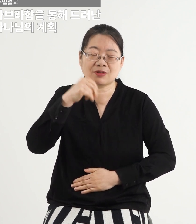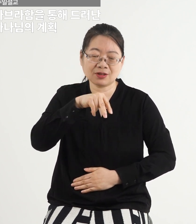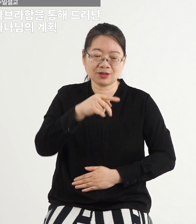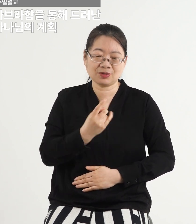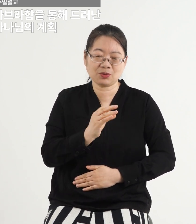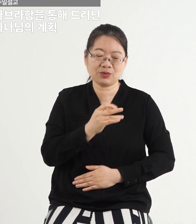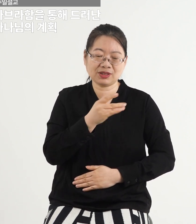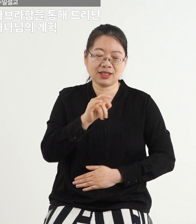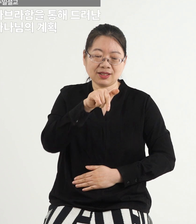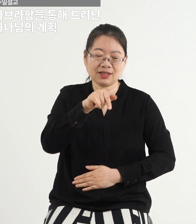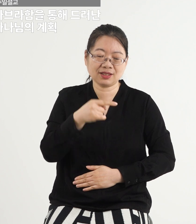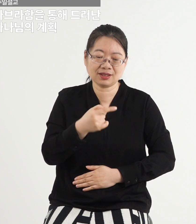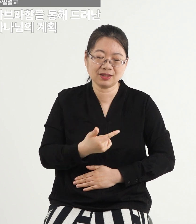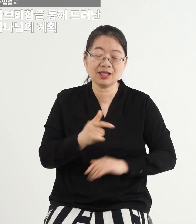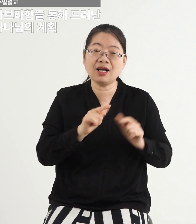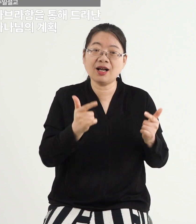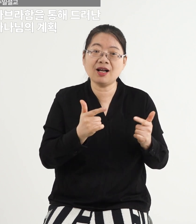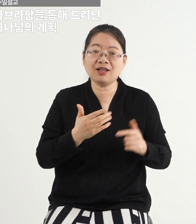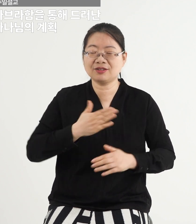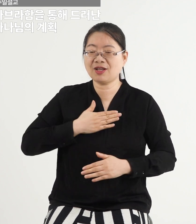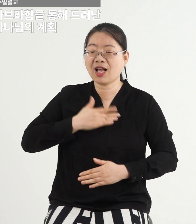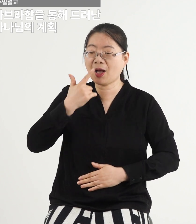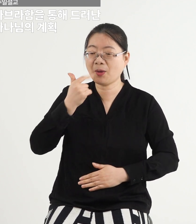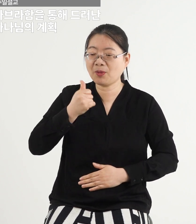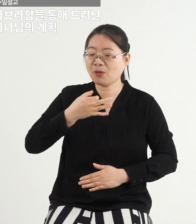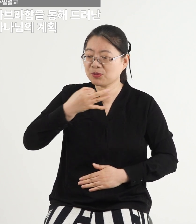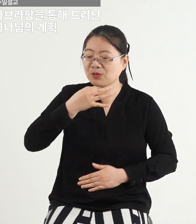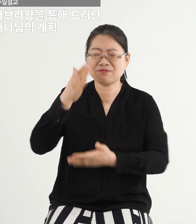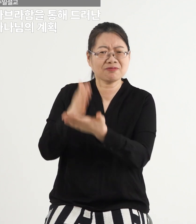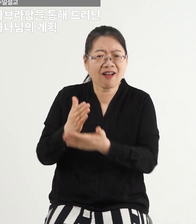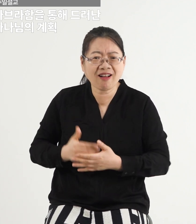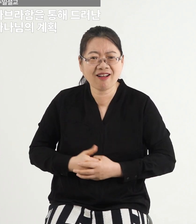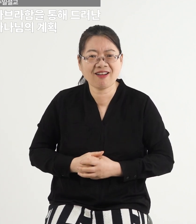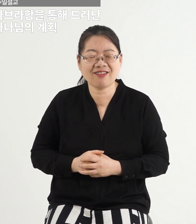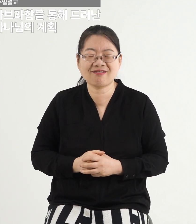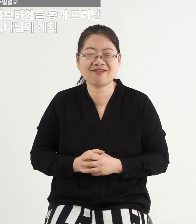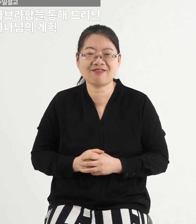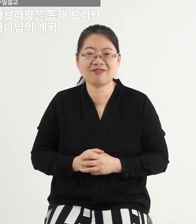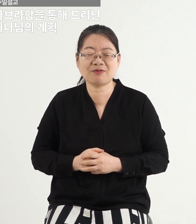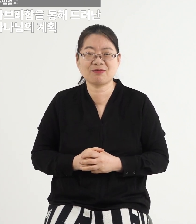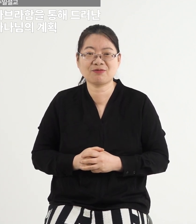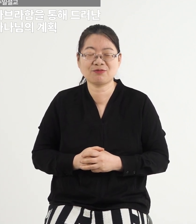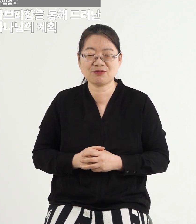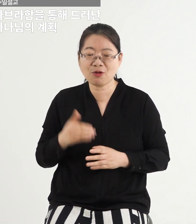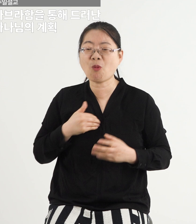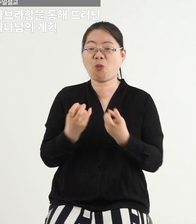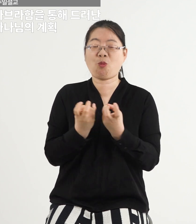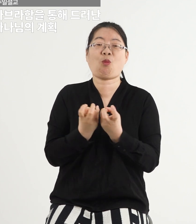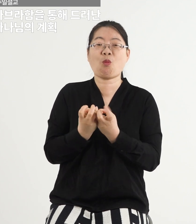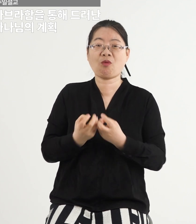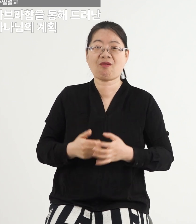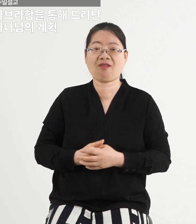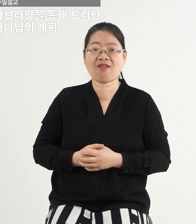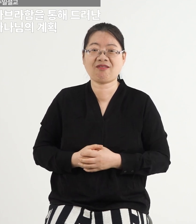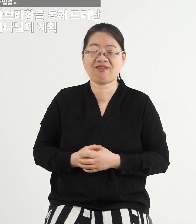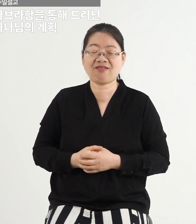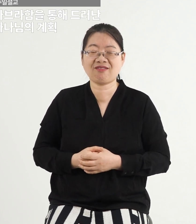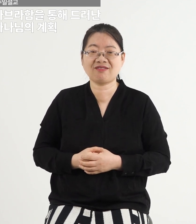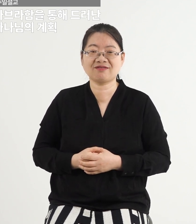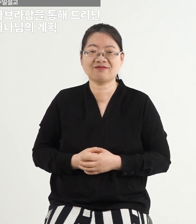송태근이 아니잖아요. 자꾸 저보고 아버님 그러지 마세요. 뭐 어떡하라고 나보고.